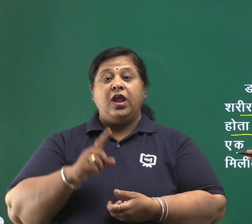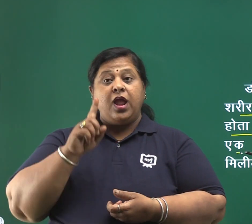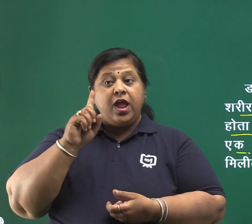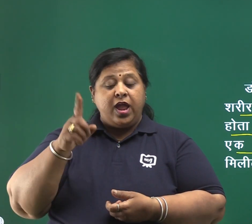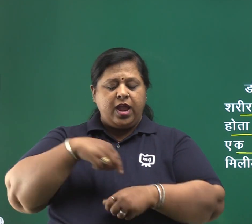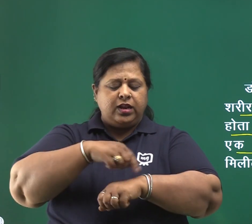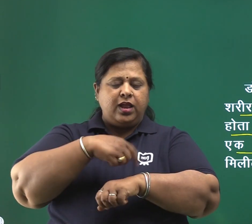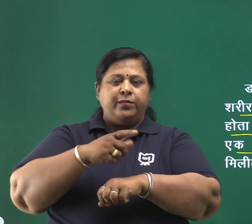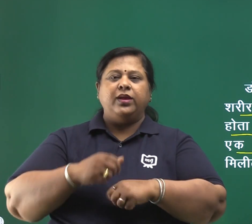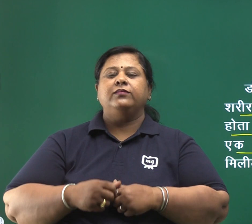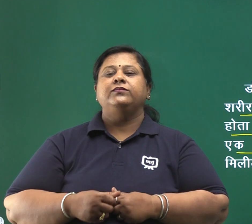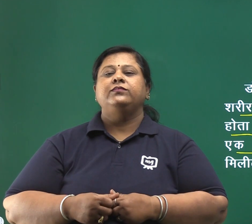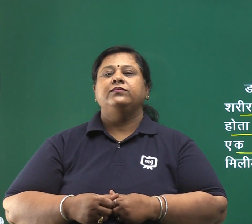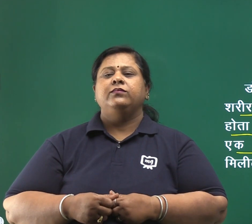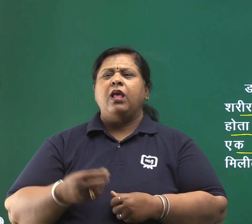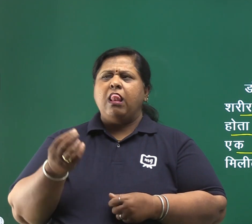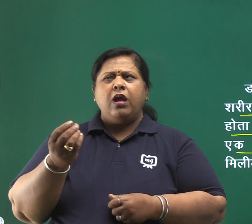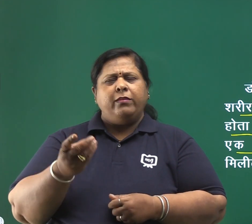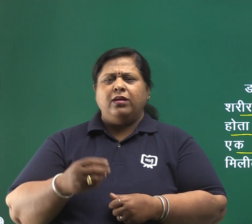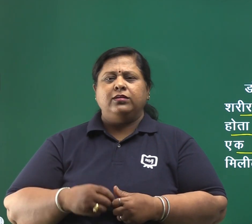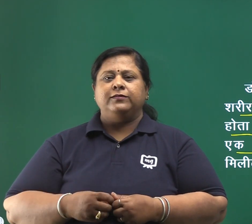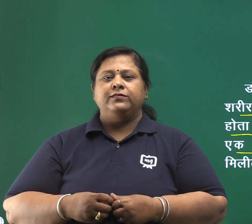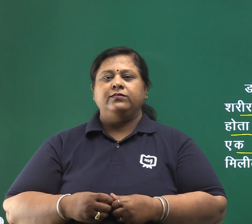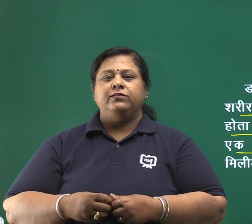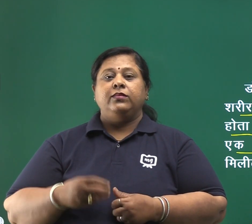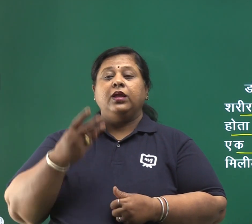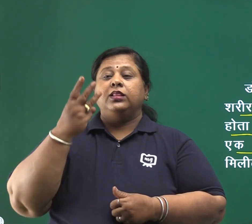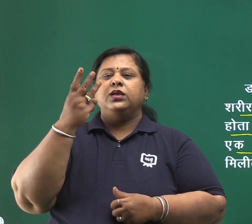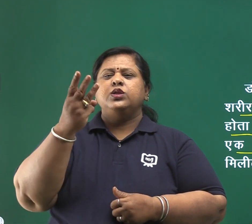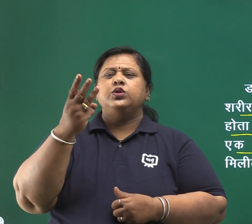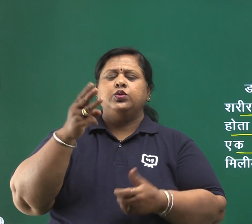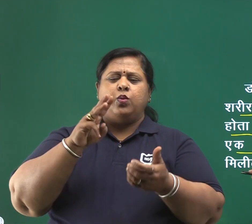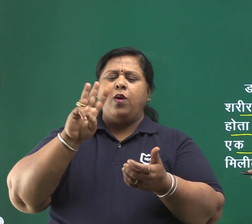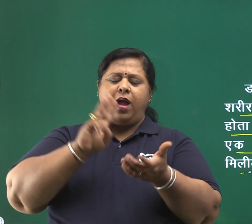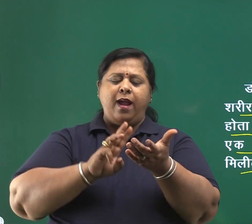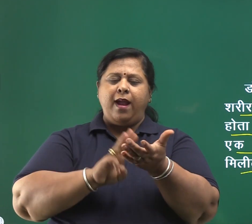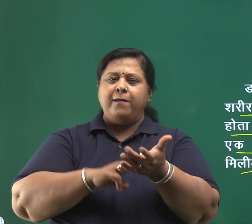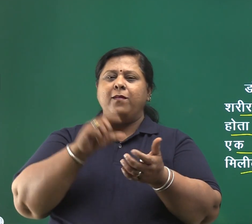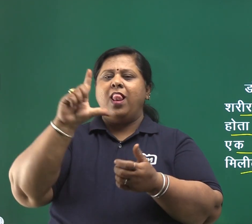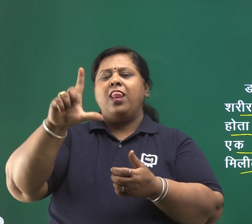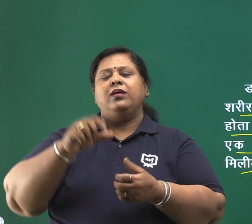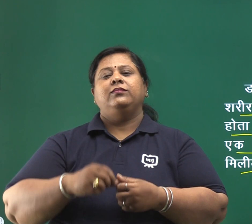एक समय में लगभग 300 मिलीलीटर